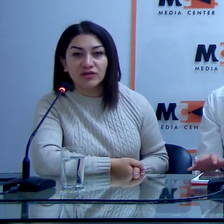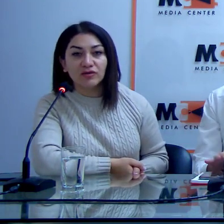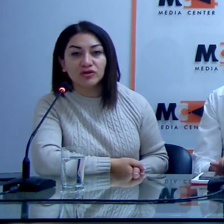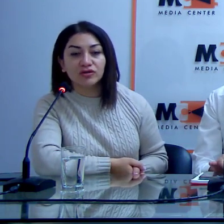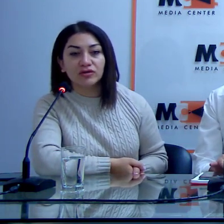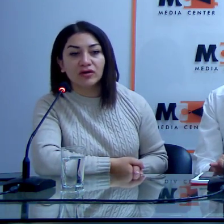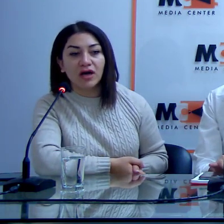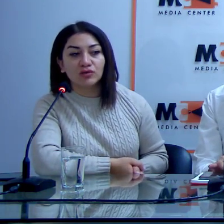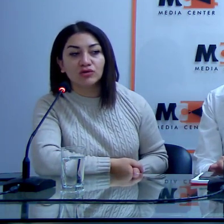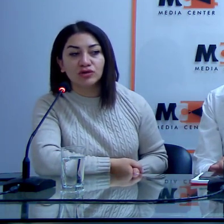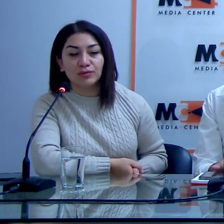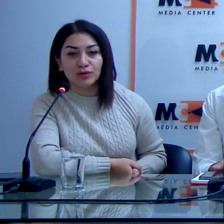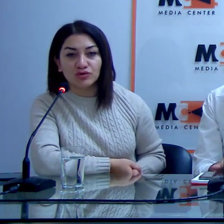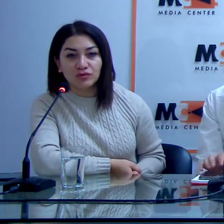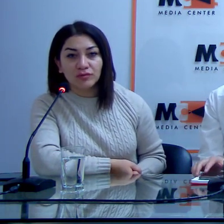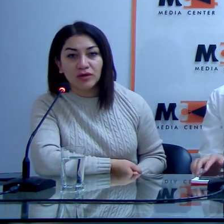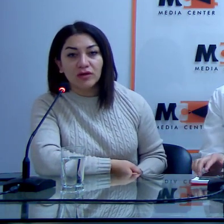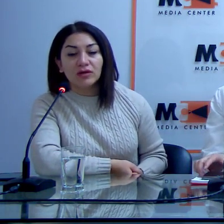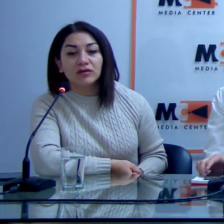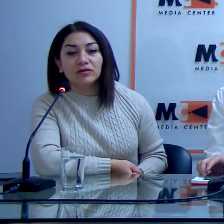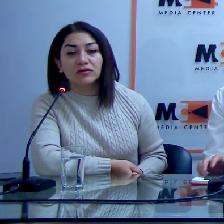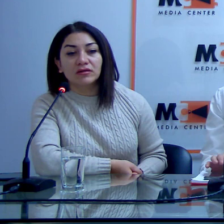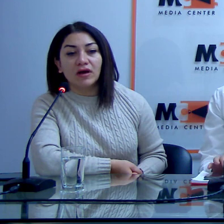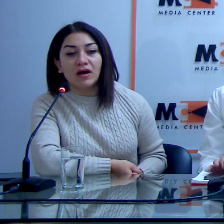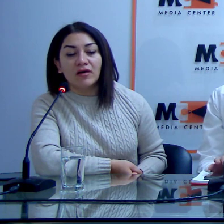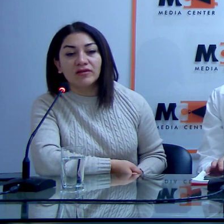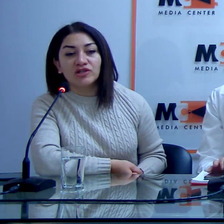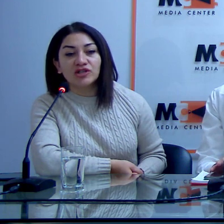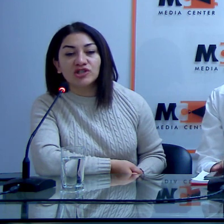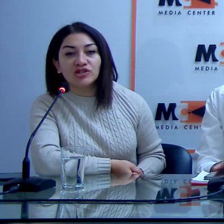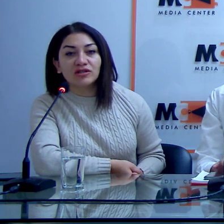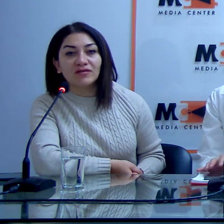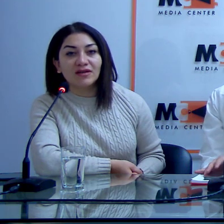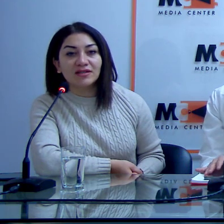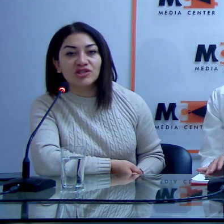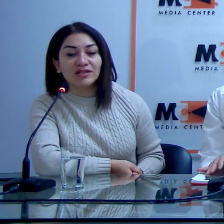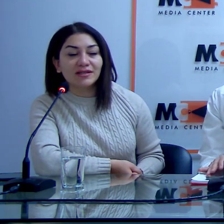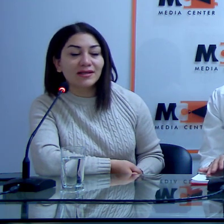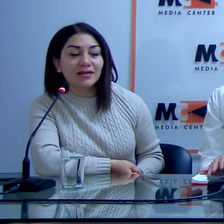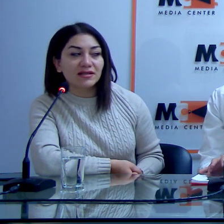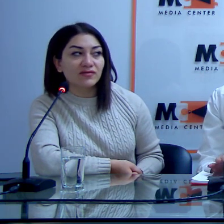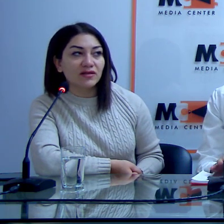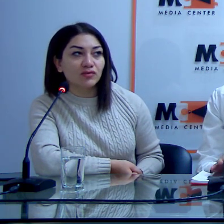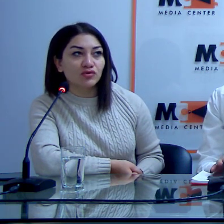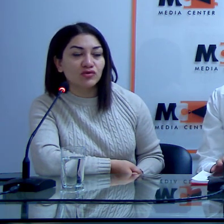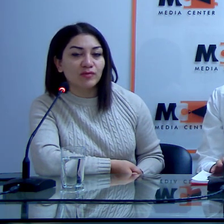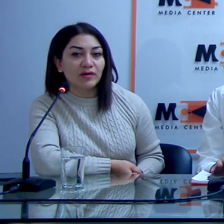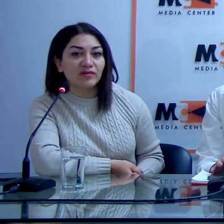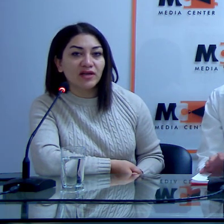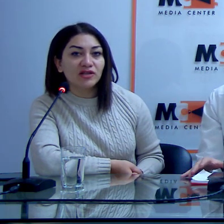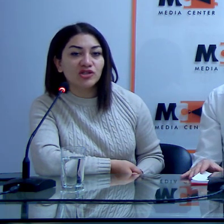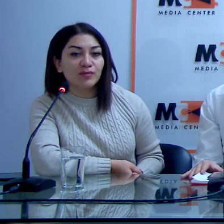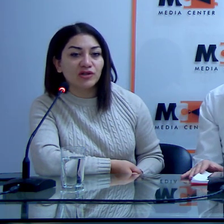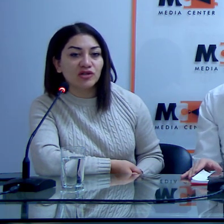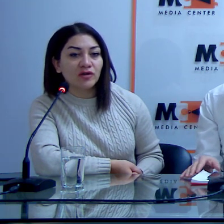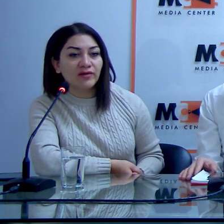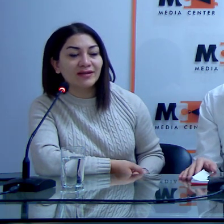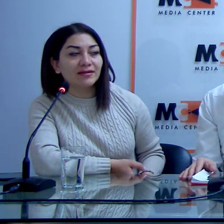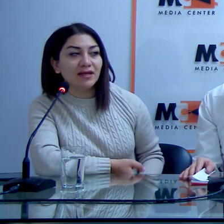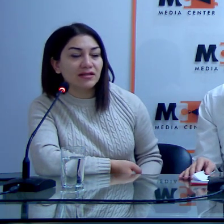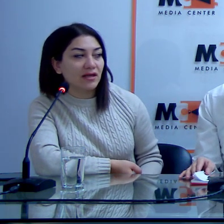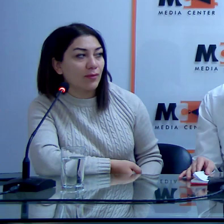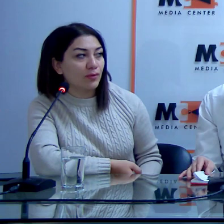Ցանկանայի նշել, որ հատուկ դպրոցում ավելի շատ շեշտ դրված է ժեստերի լեզվի ուսուցման վրա, ինչի